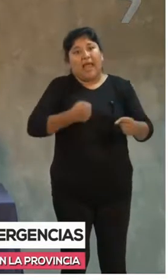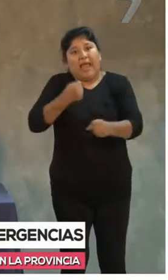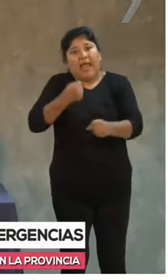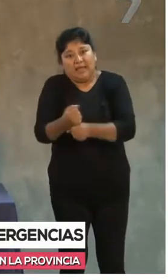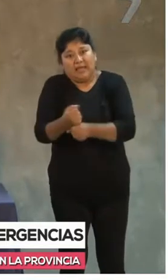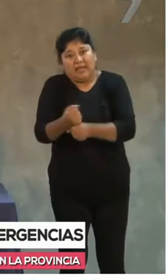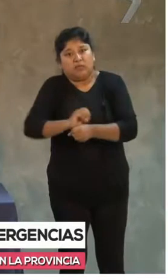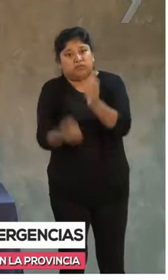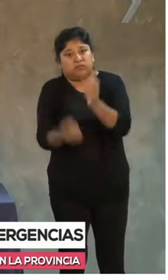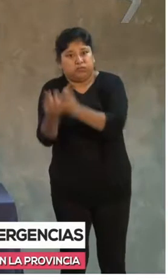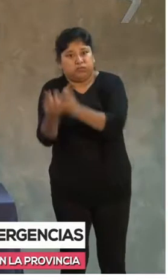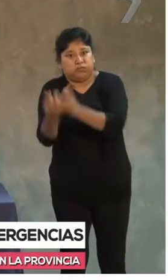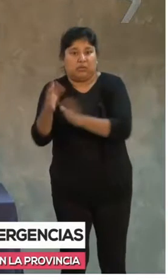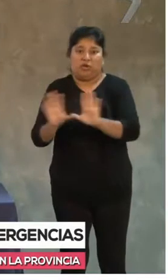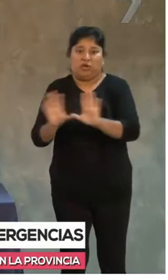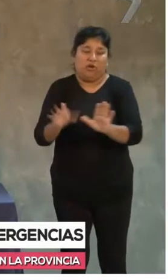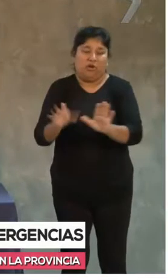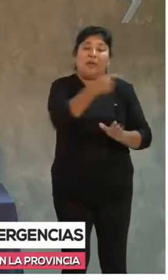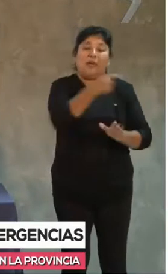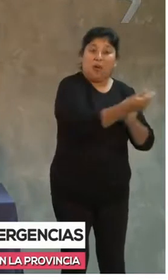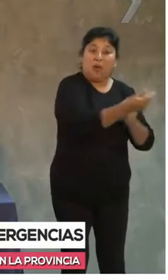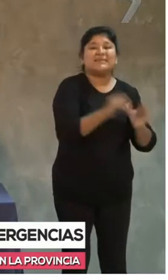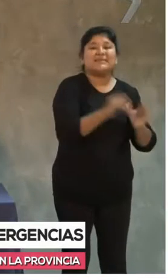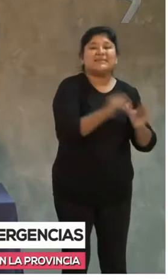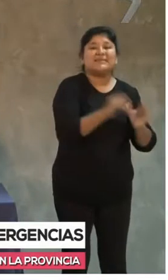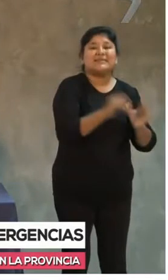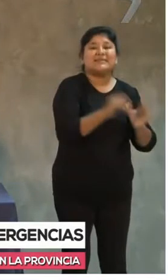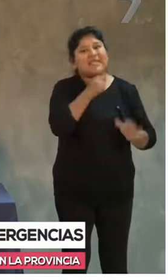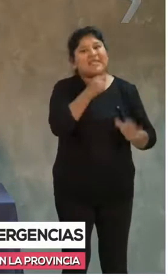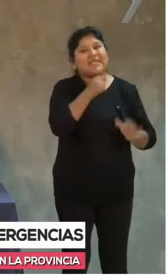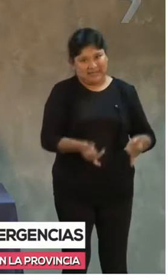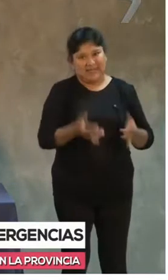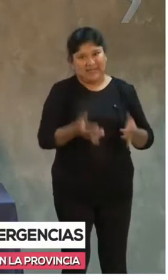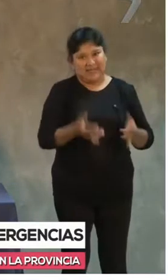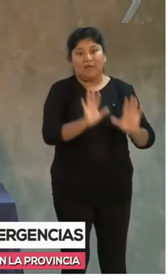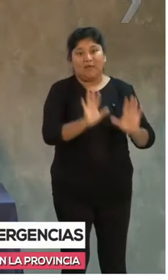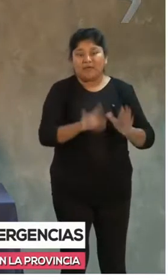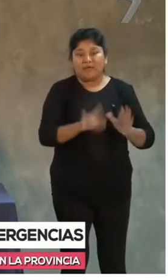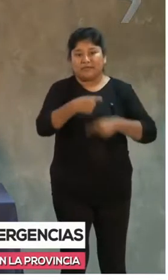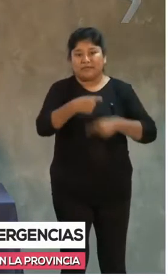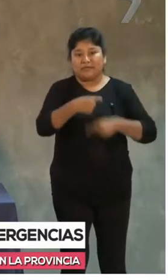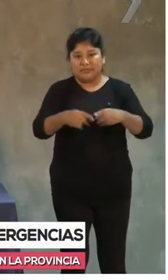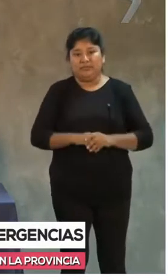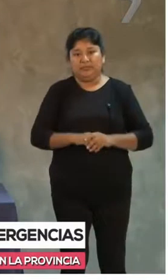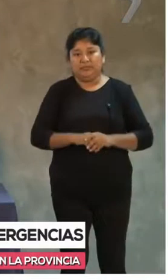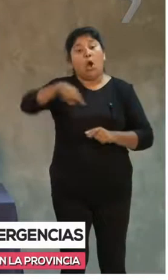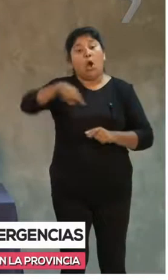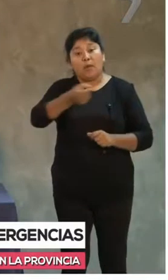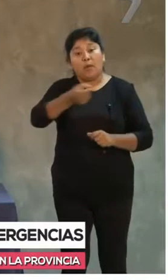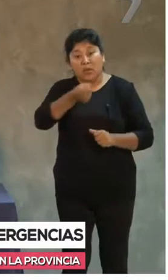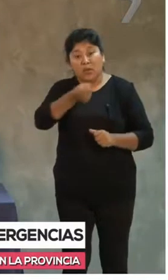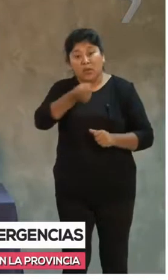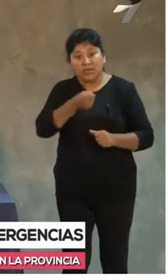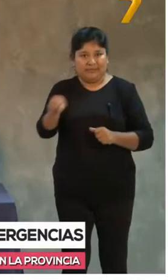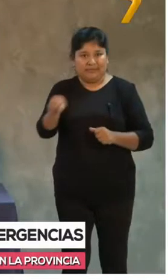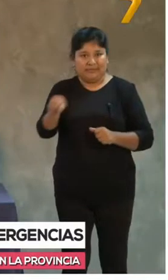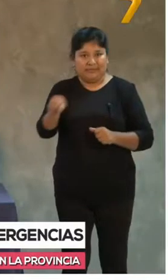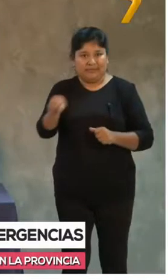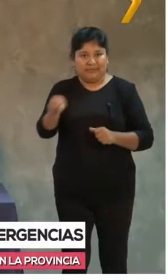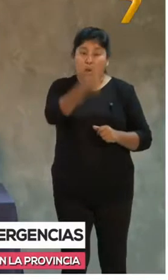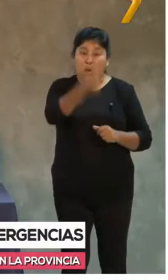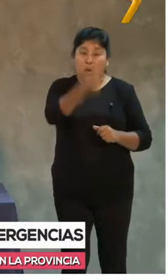situación. Movilización Federal Señal pregunta: ¿se controlará la temperatura de las personas en ruta